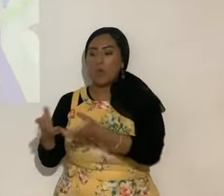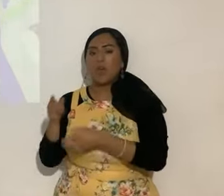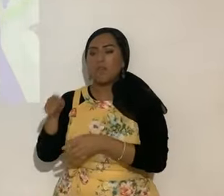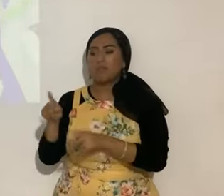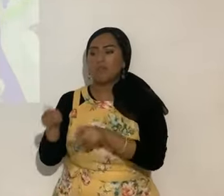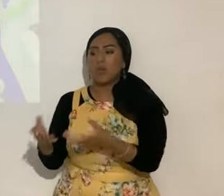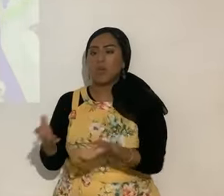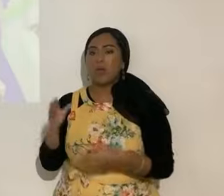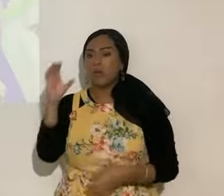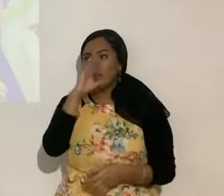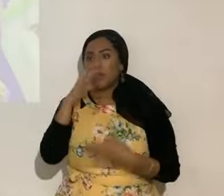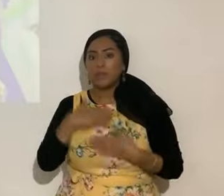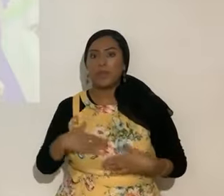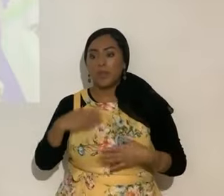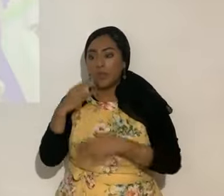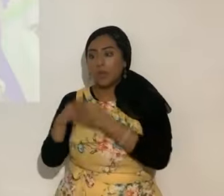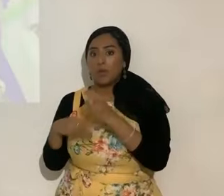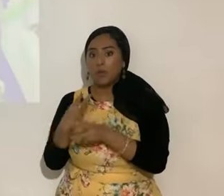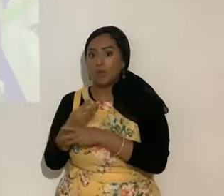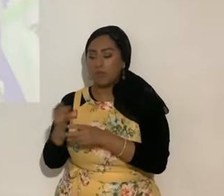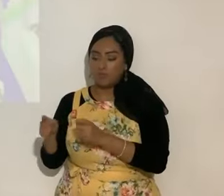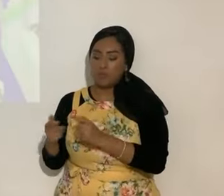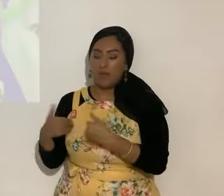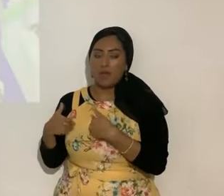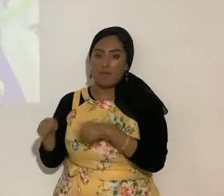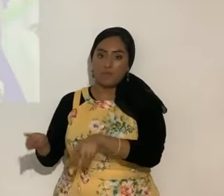quiso? Buscar el placer mundano, eso va a tener,